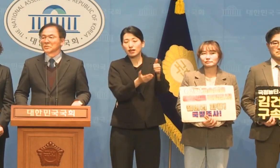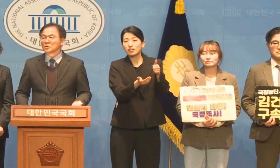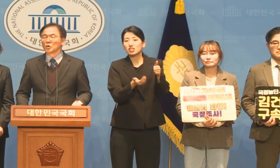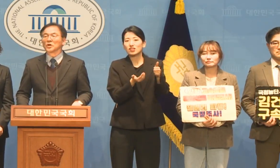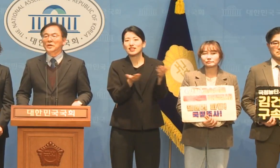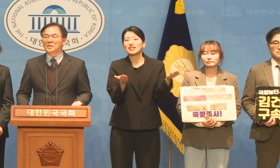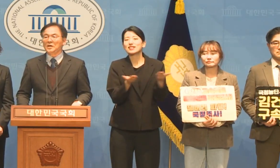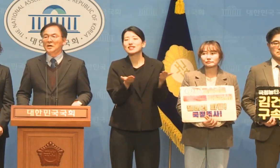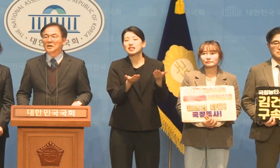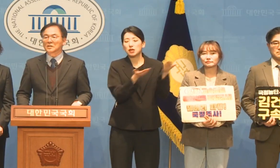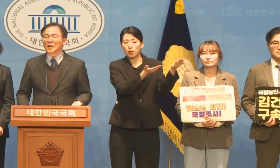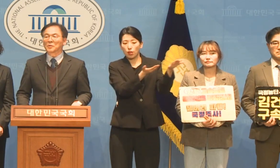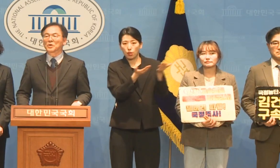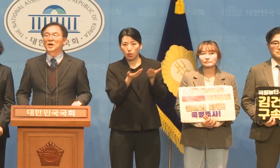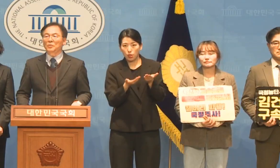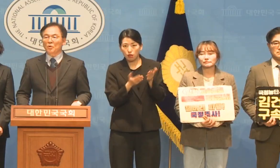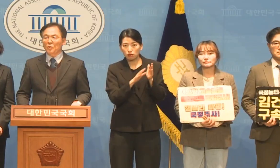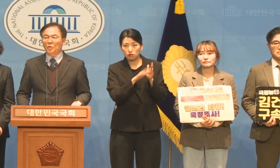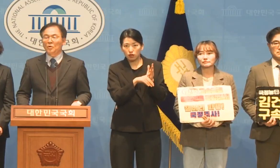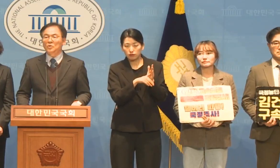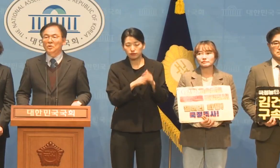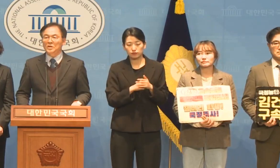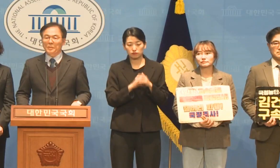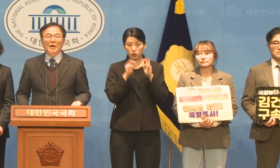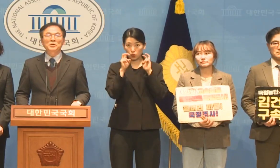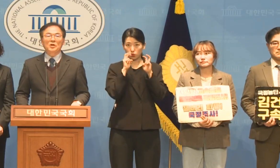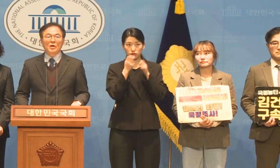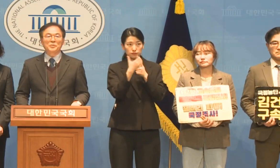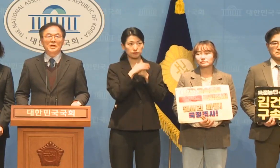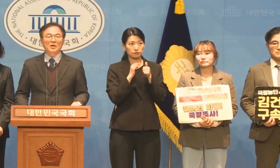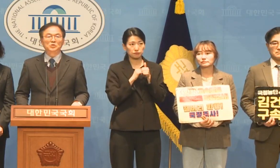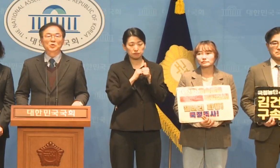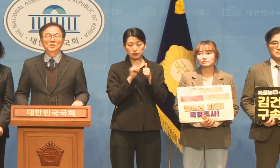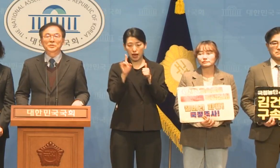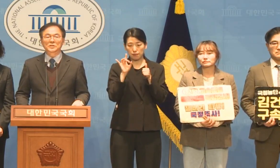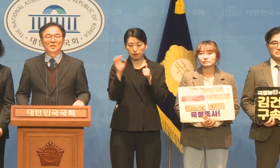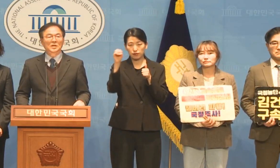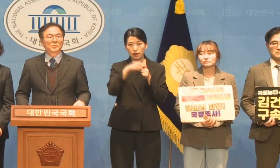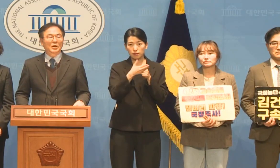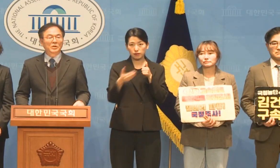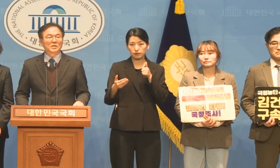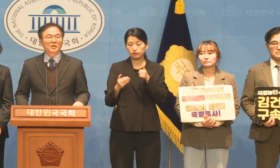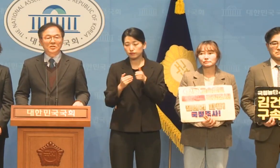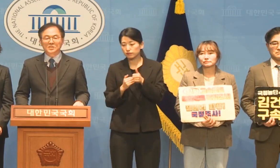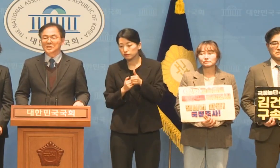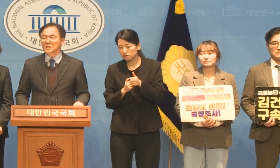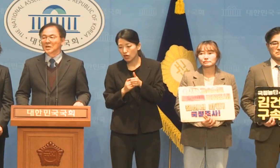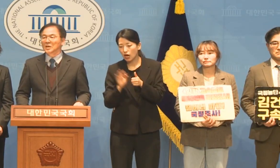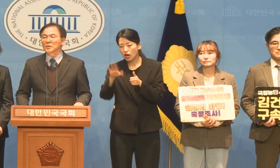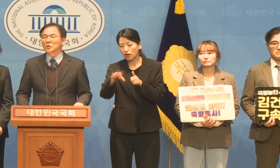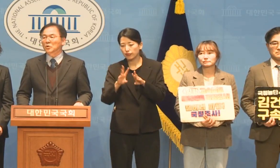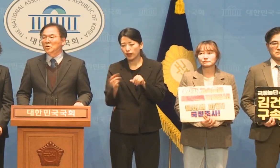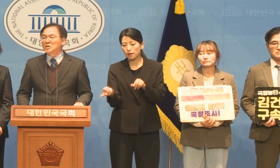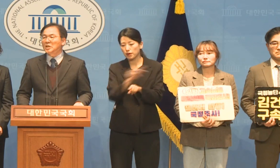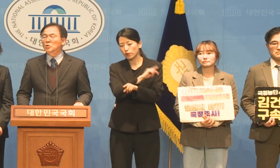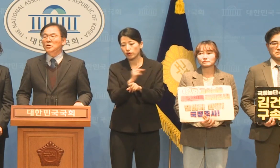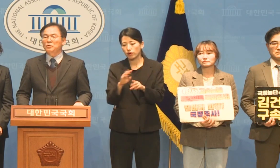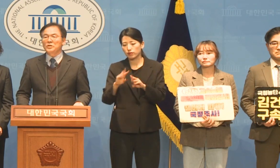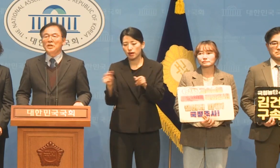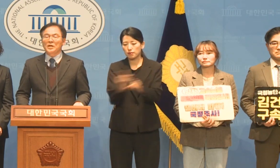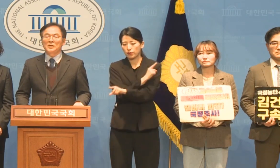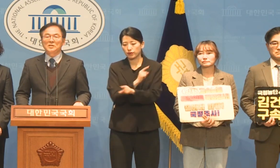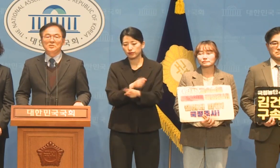거기 용역회사가 딱 한 번 가보고 이렇게 바꿨다고 합니다. 종점을 바꿨는데 그것이 바로